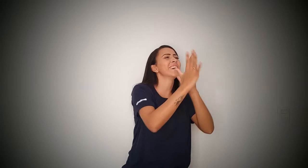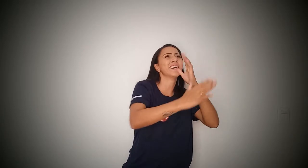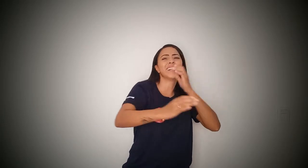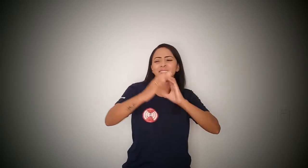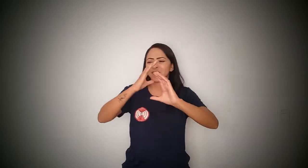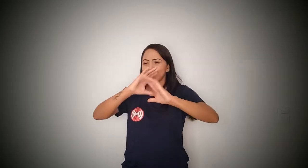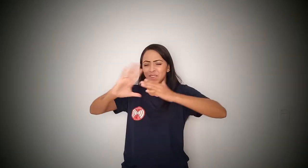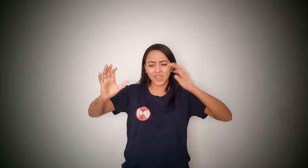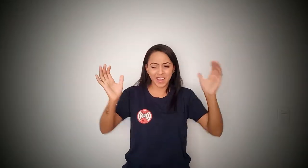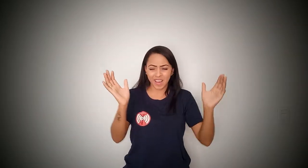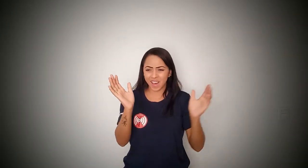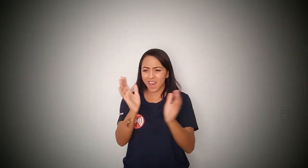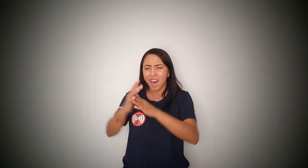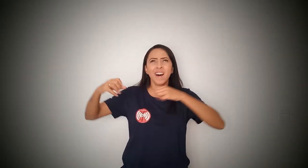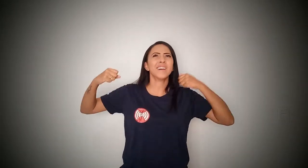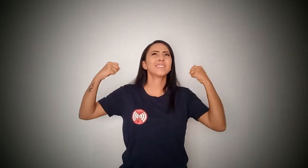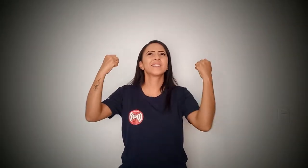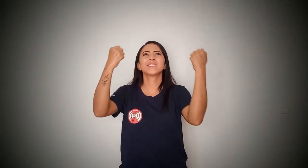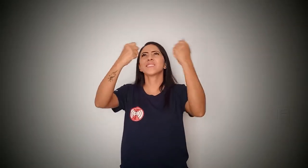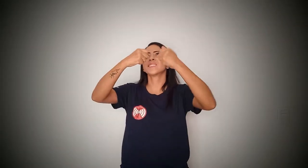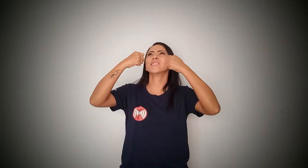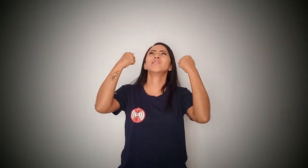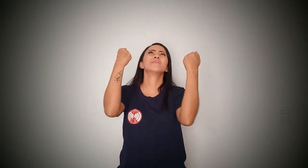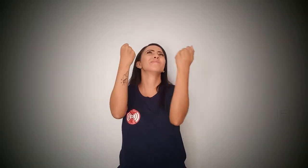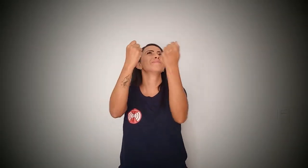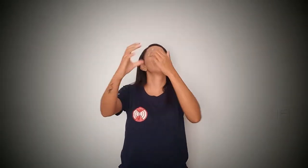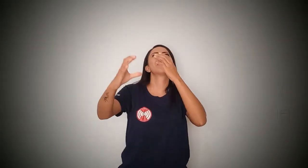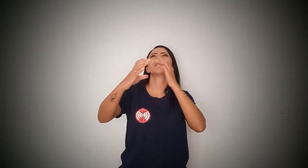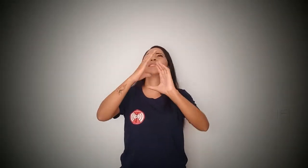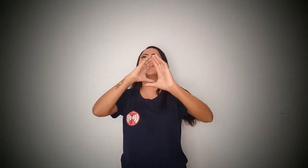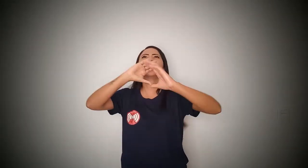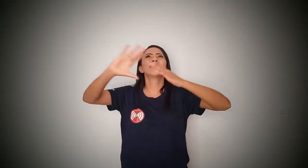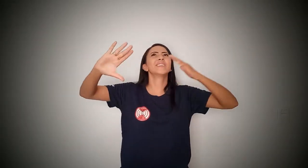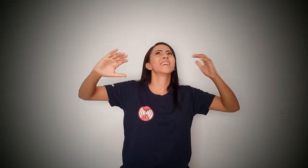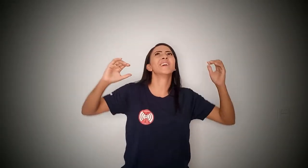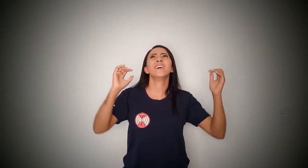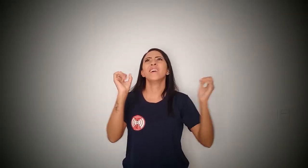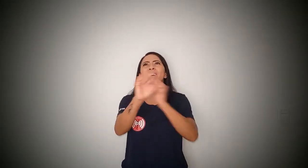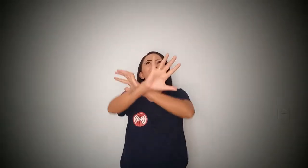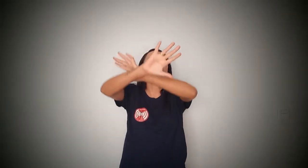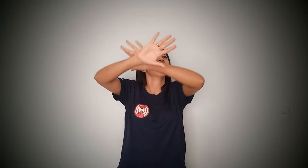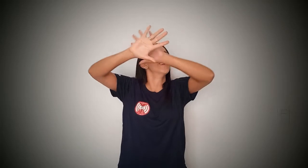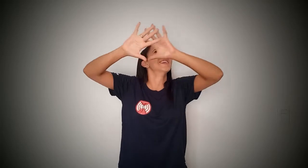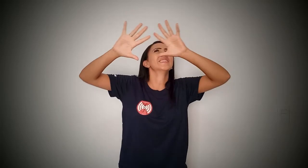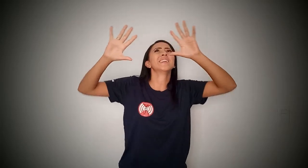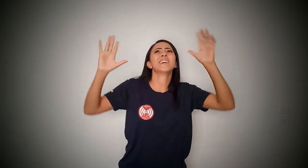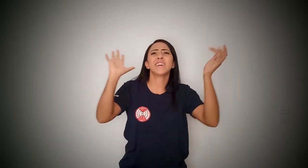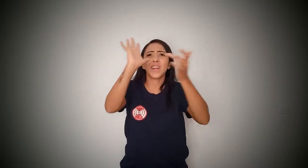cantamos aleluia, cantamos aleluia, o